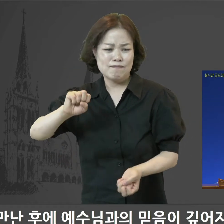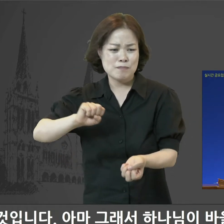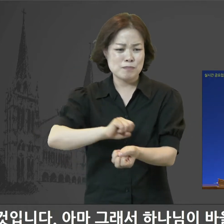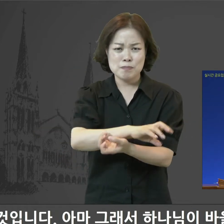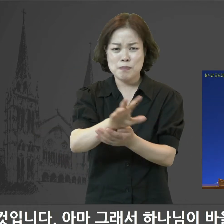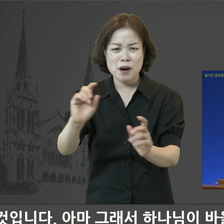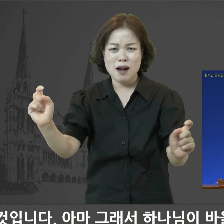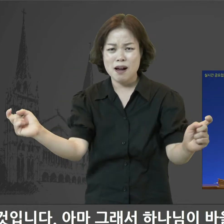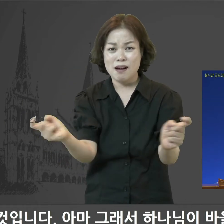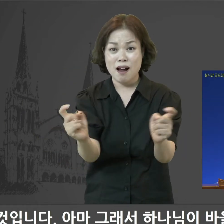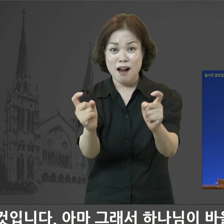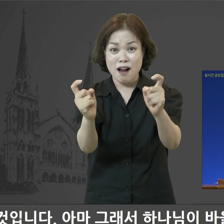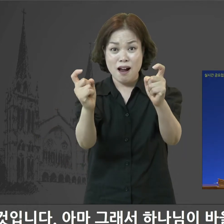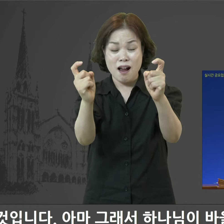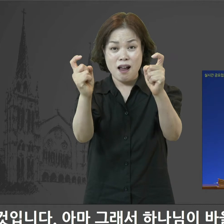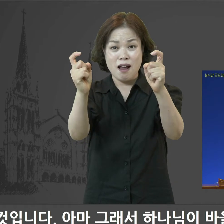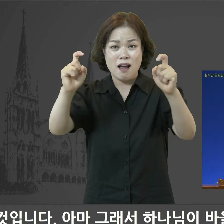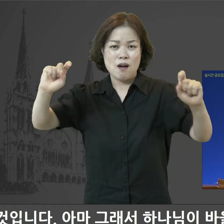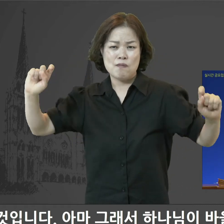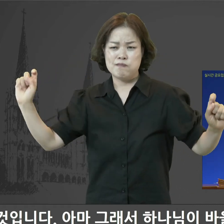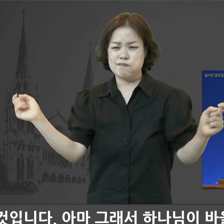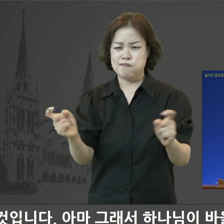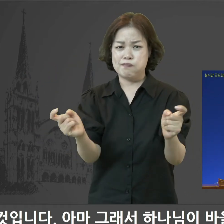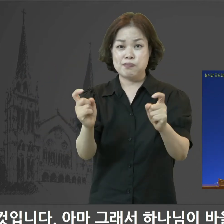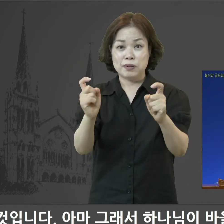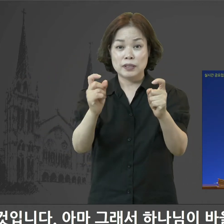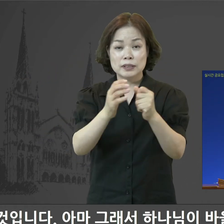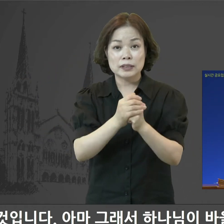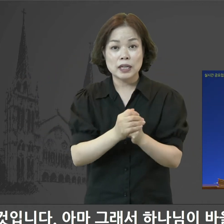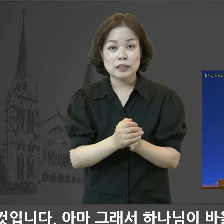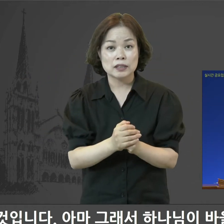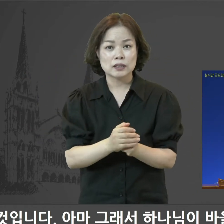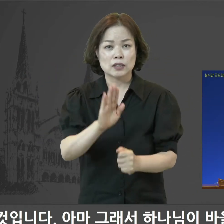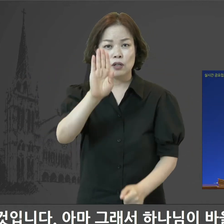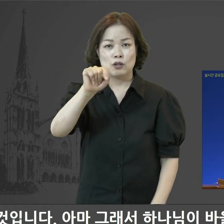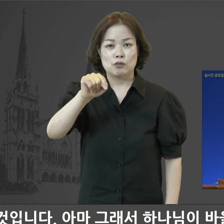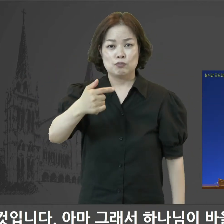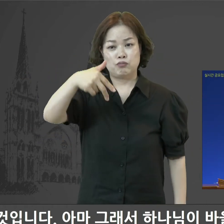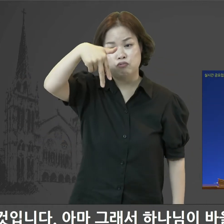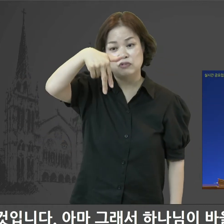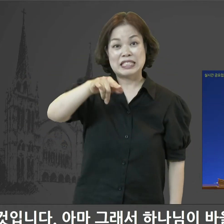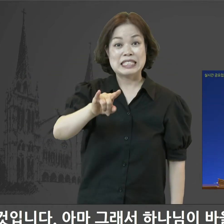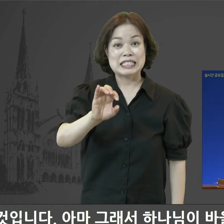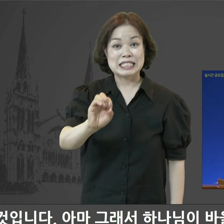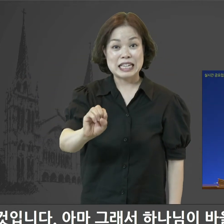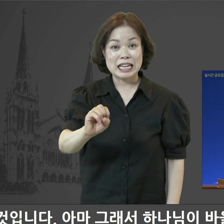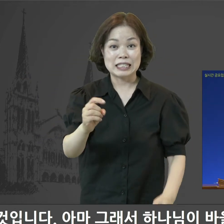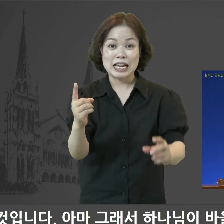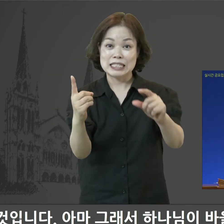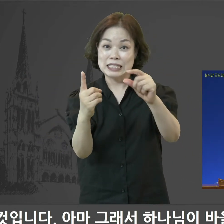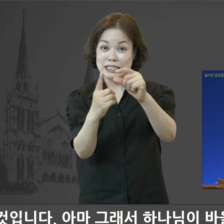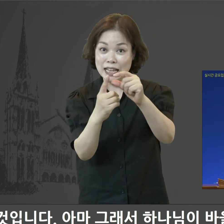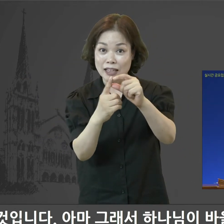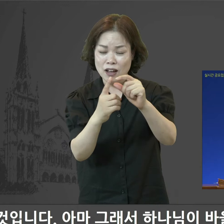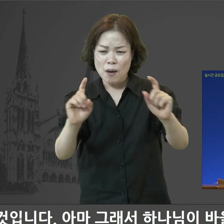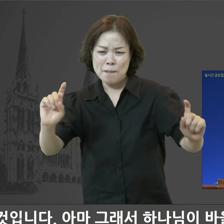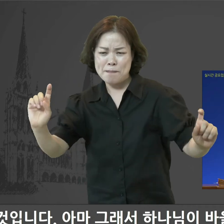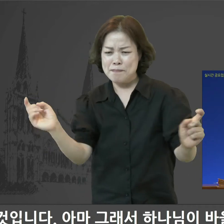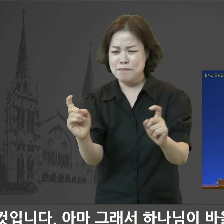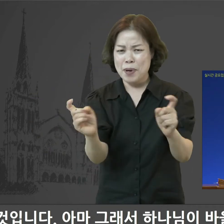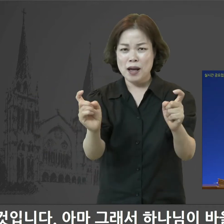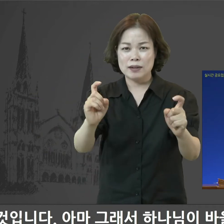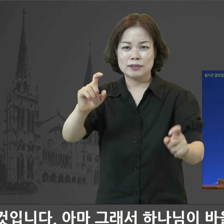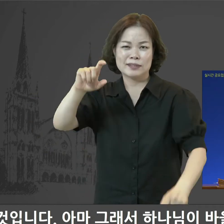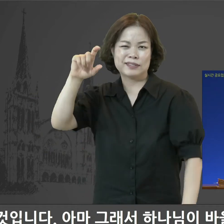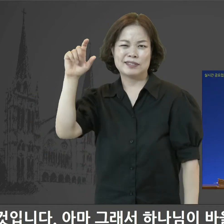일어났다. 10절 그렇게 돼 있죠. 분쟁이 일어났다. 이 분쟁이라는 이 단어가 이 좀 굉장히